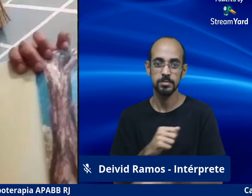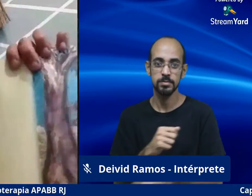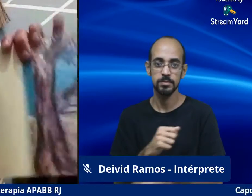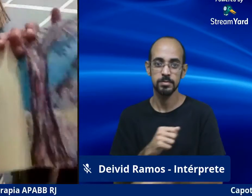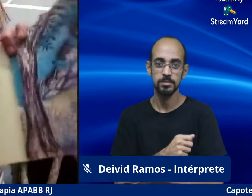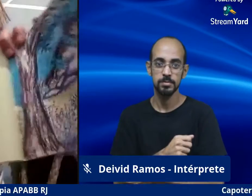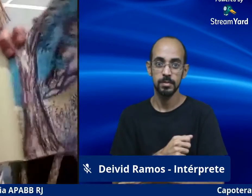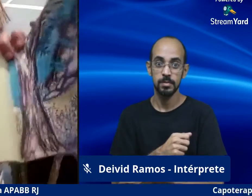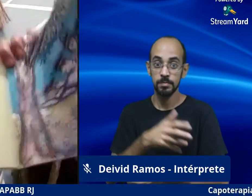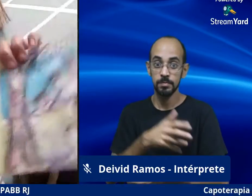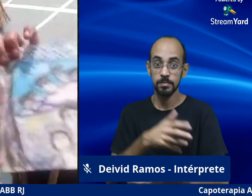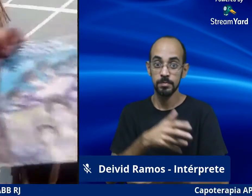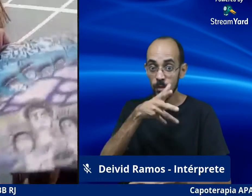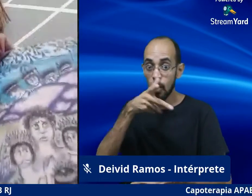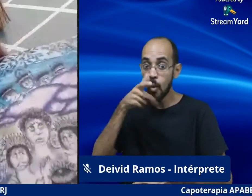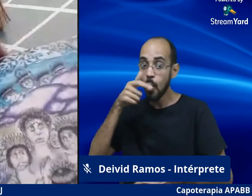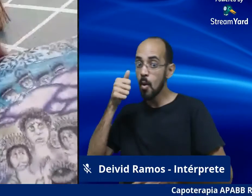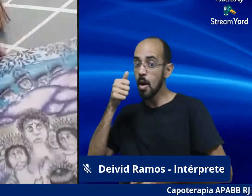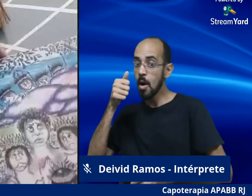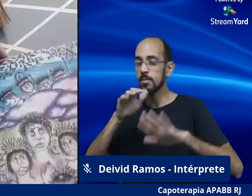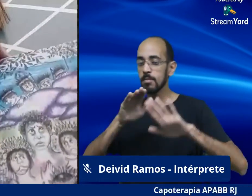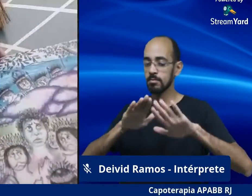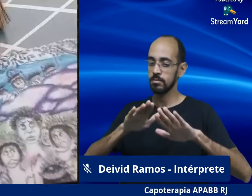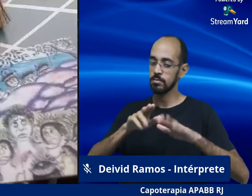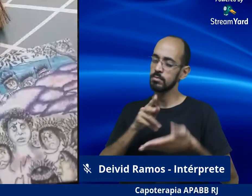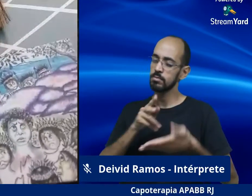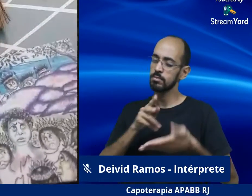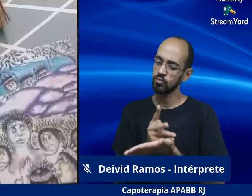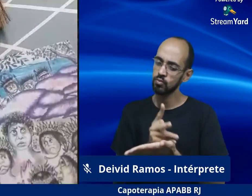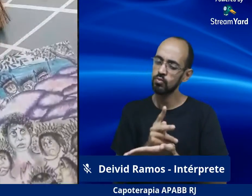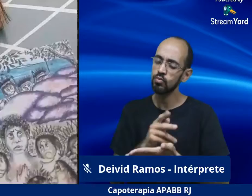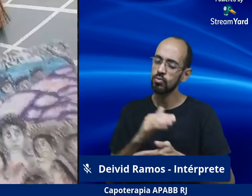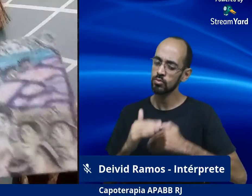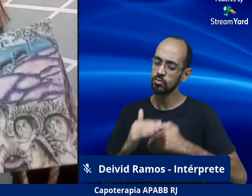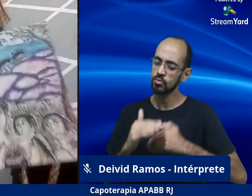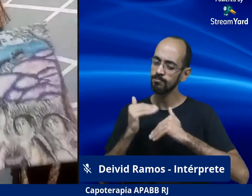Curado, mas ainda em repouso, uma tribo